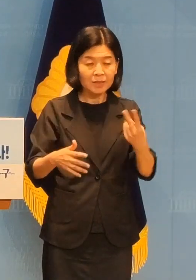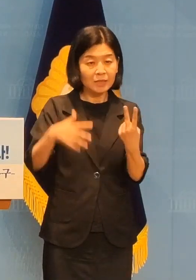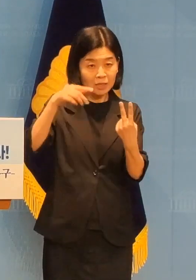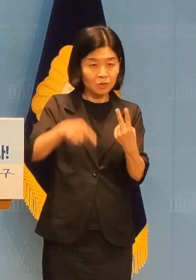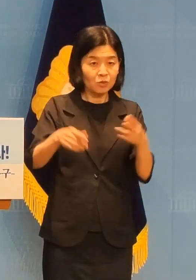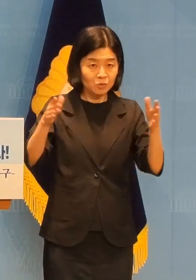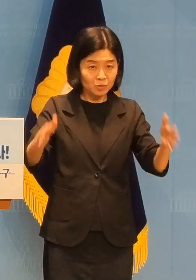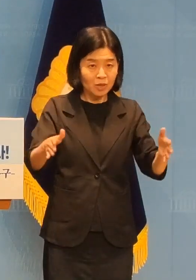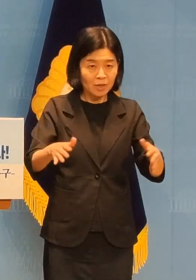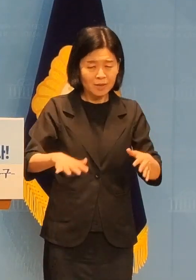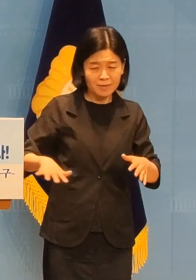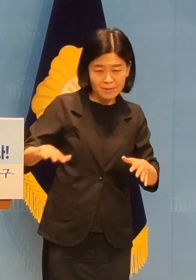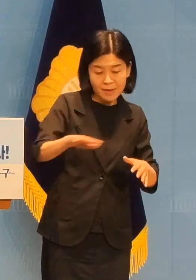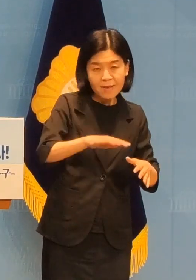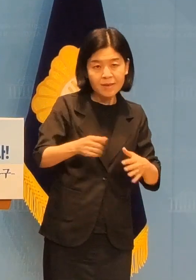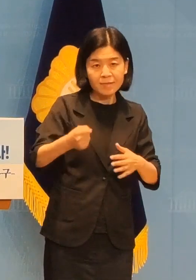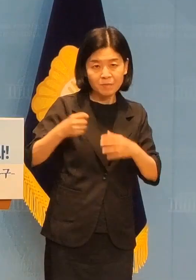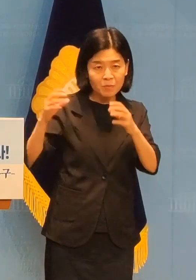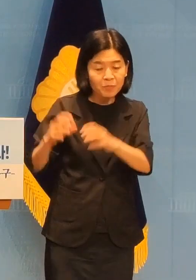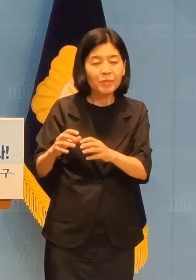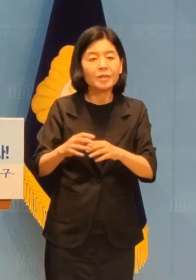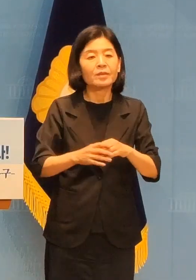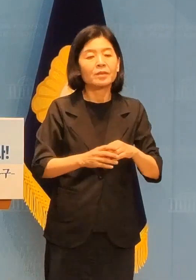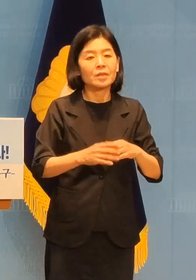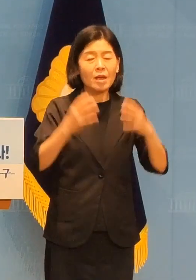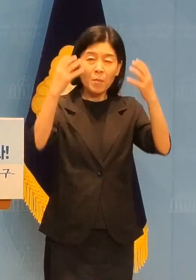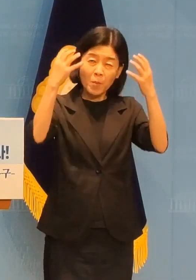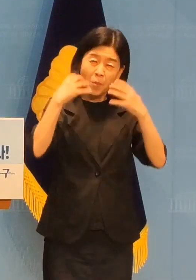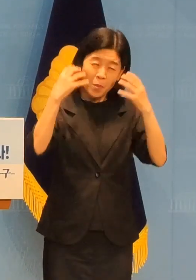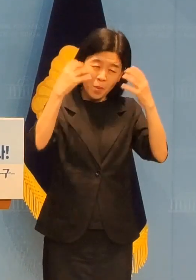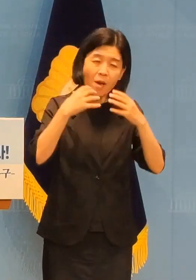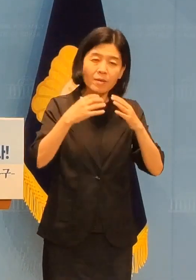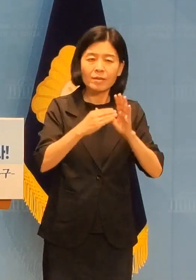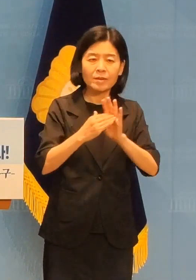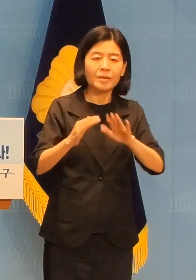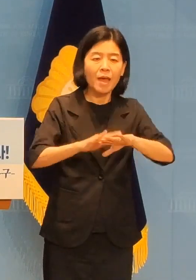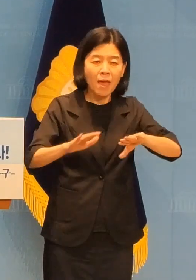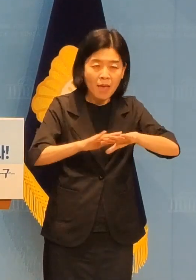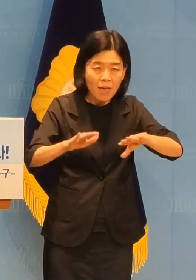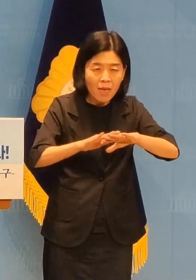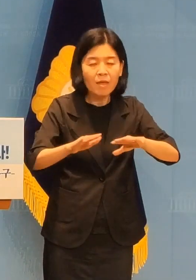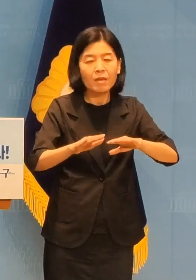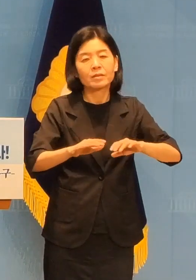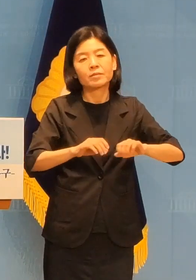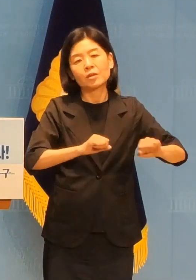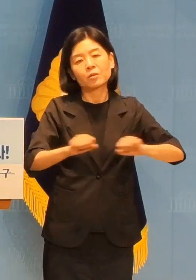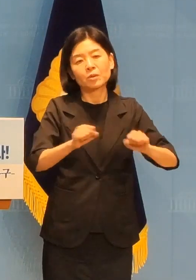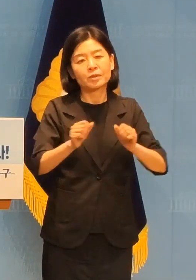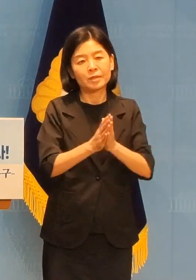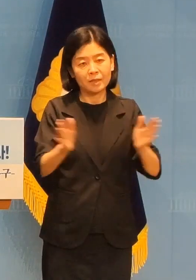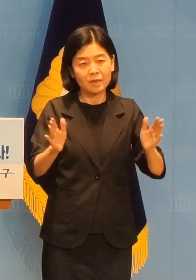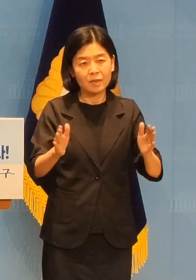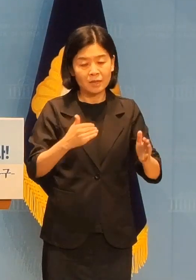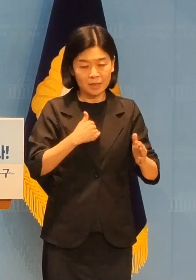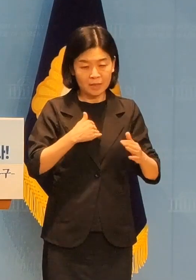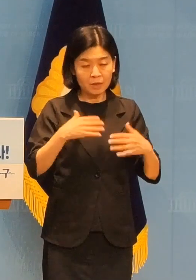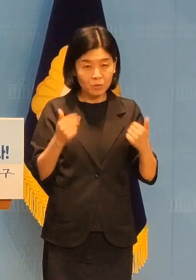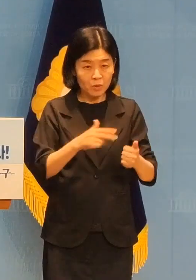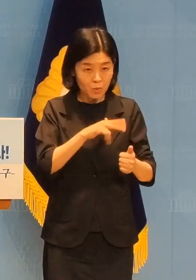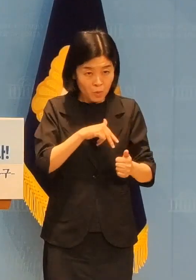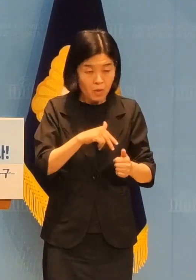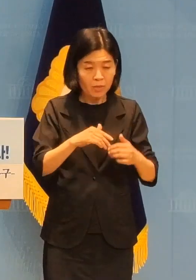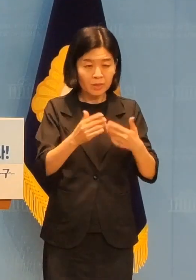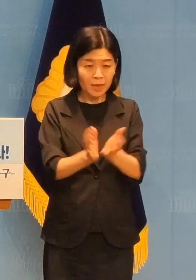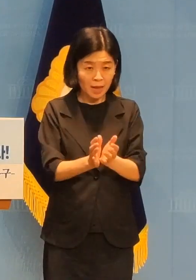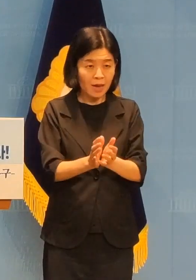집중 폭염 대비 긴급 활동에 돌입합니다. 저를 비롯한 국회의원, 지방의원, 전국의 당원들이